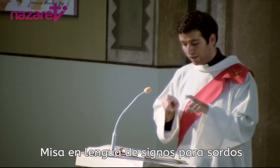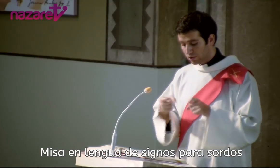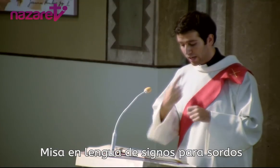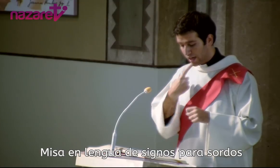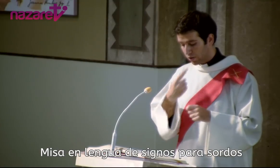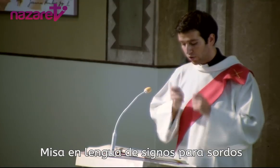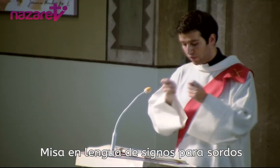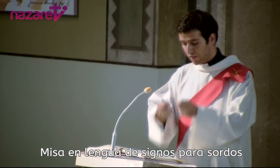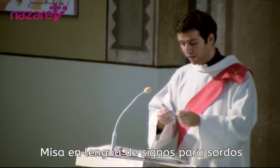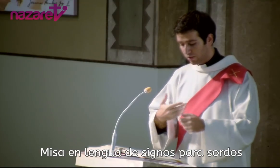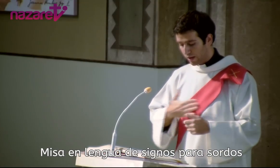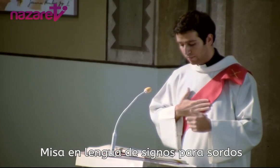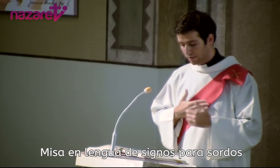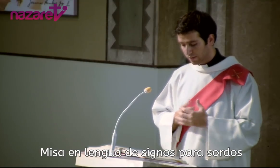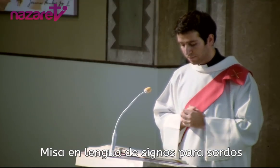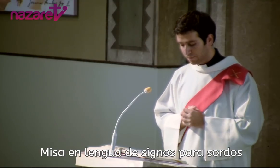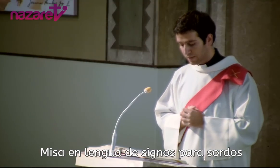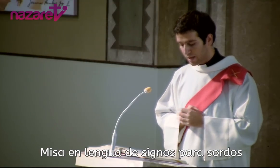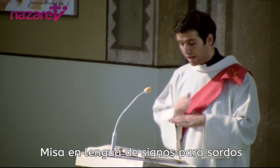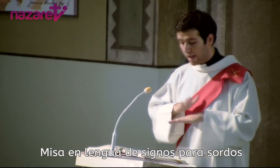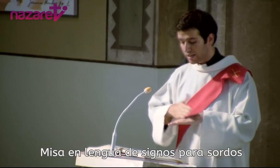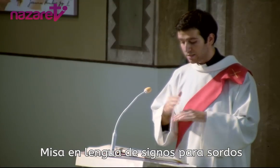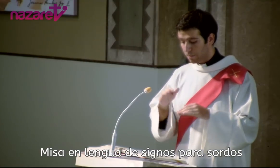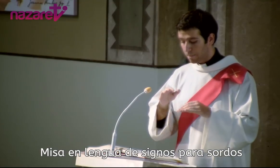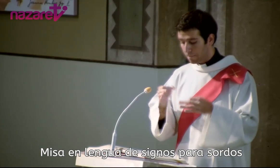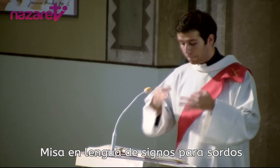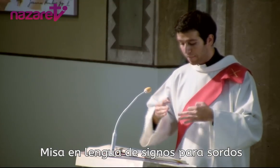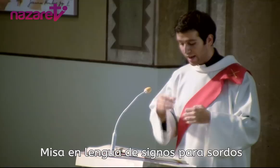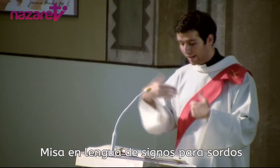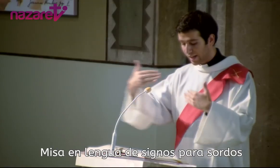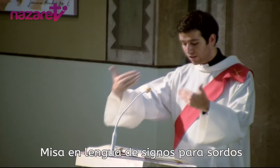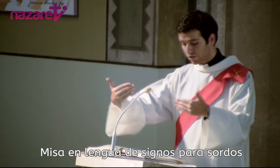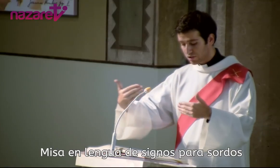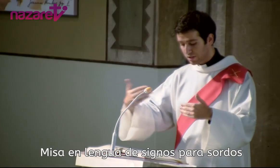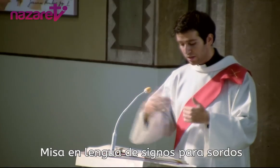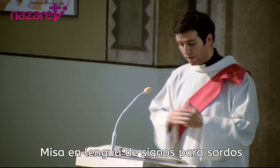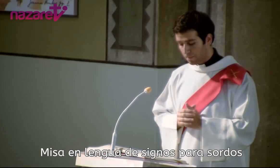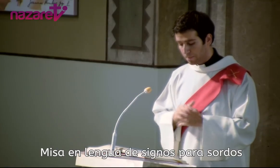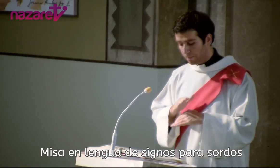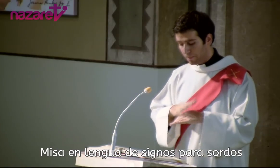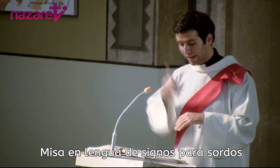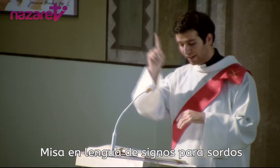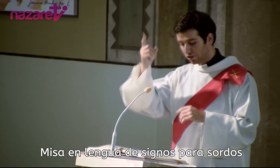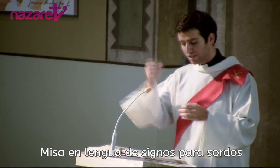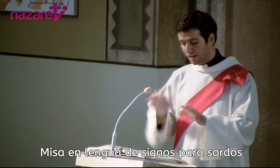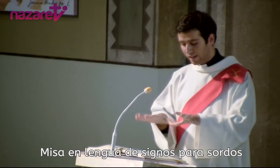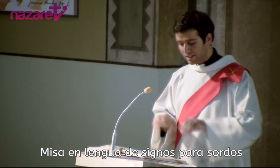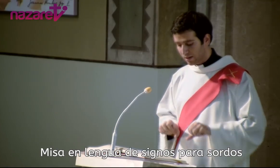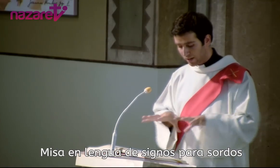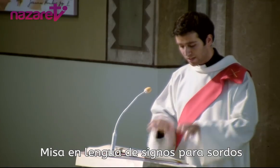toca concederlo a mí. Es para aquellos para quien los tiene